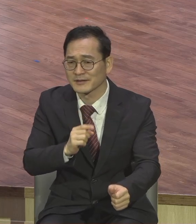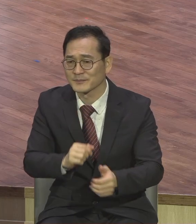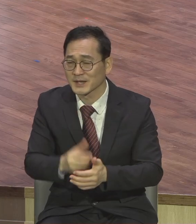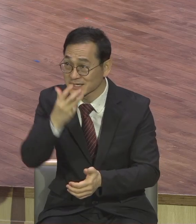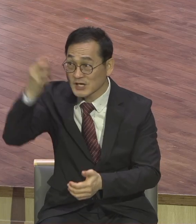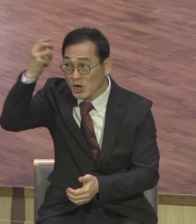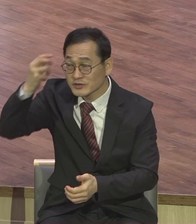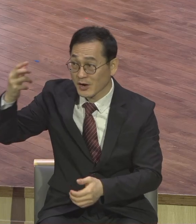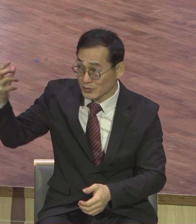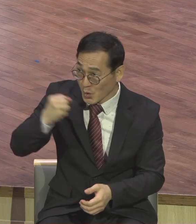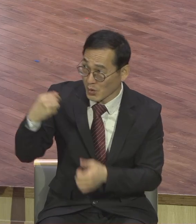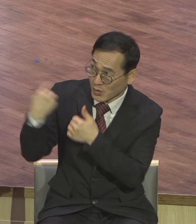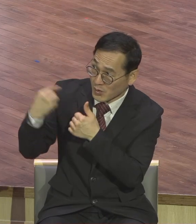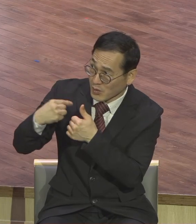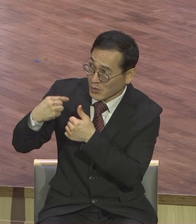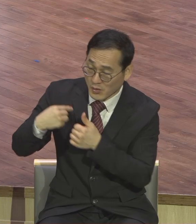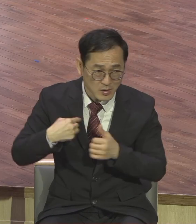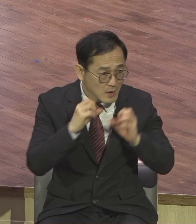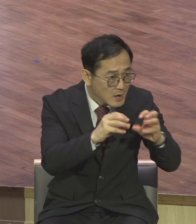땅끝까지 정인될 수 있다.